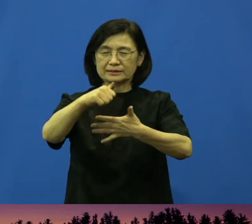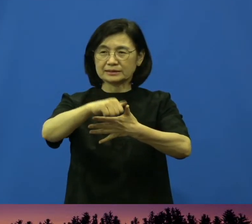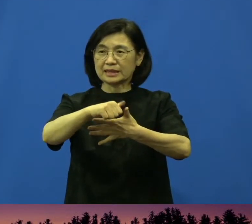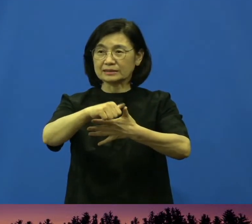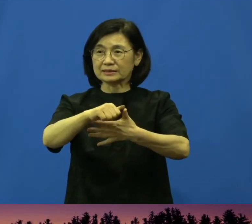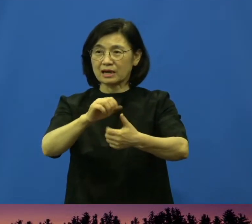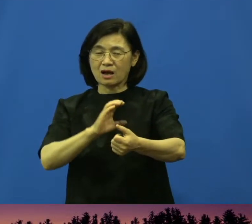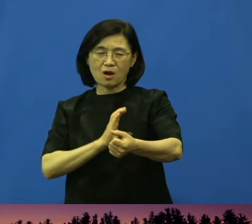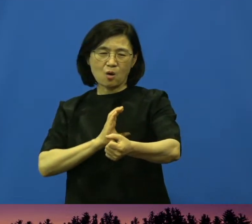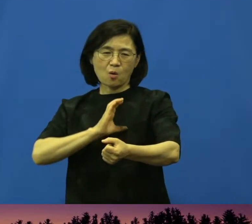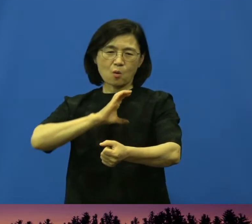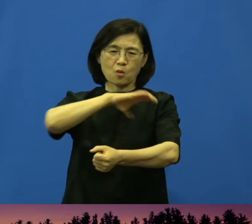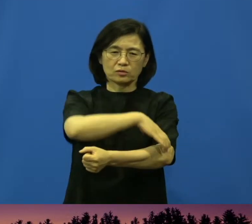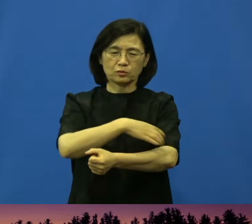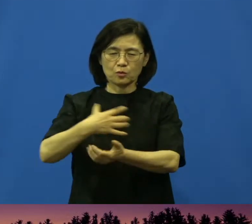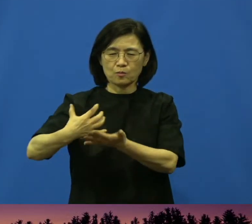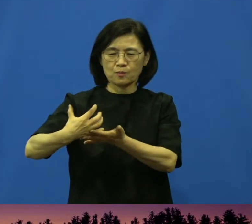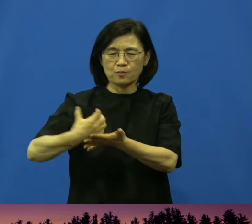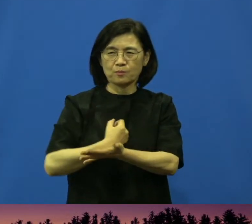쟁취하는 거잖아요.